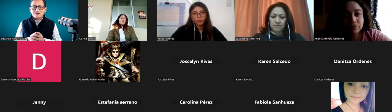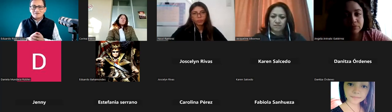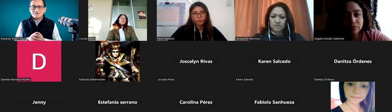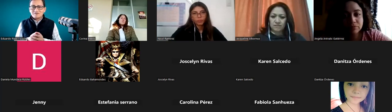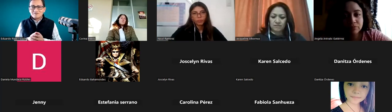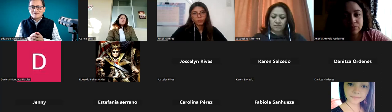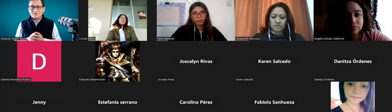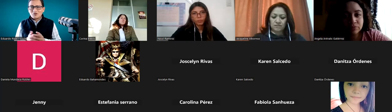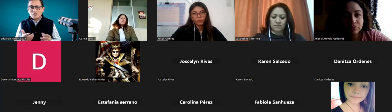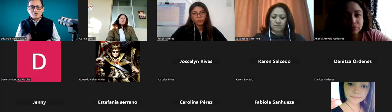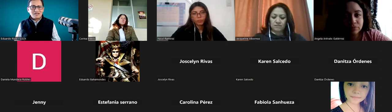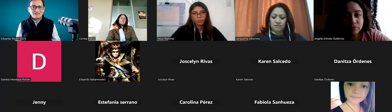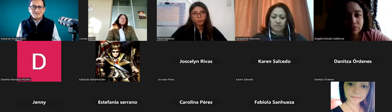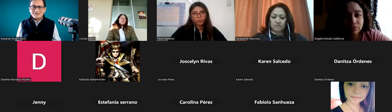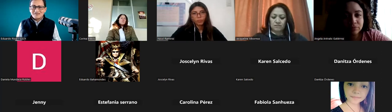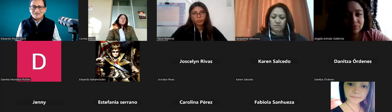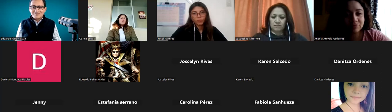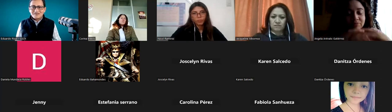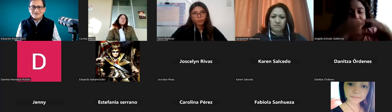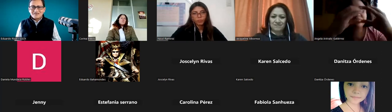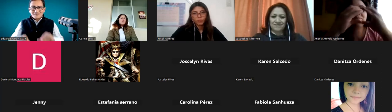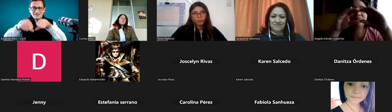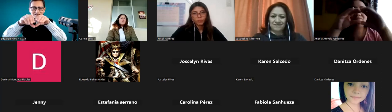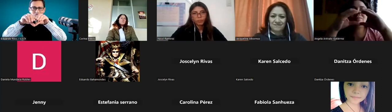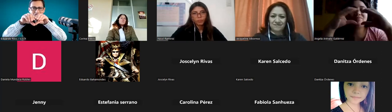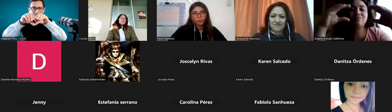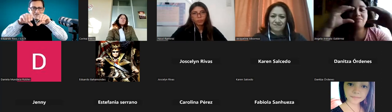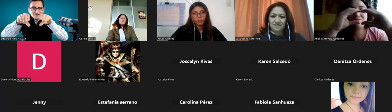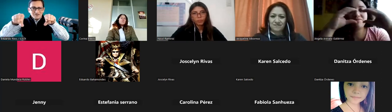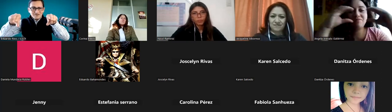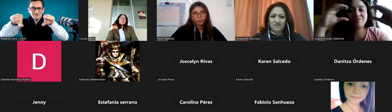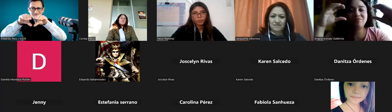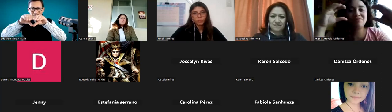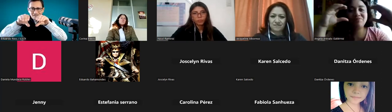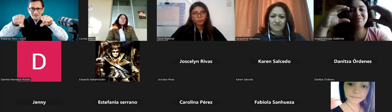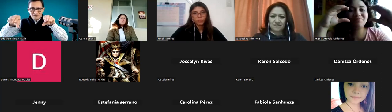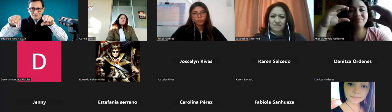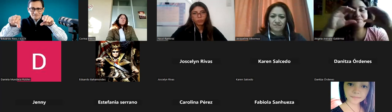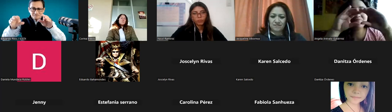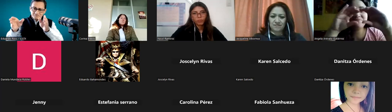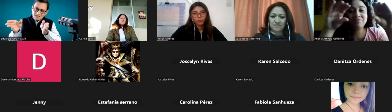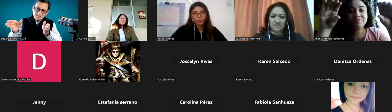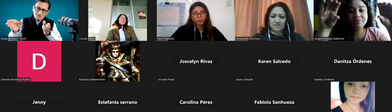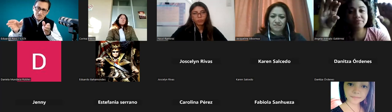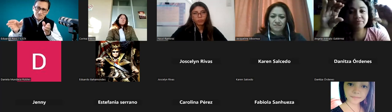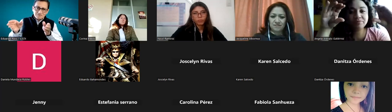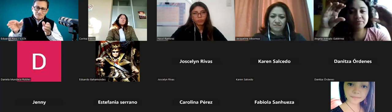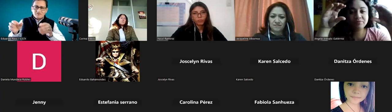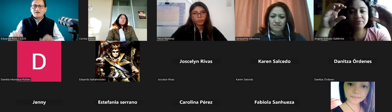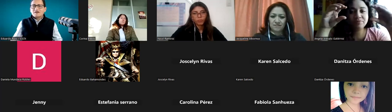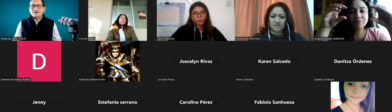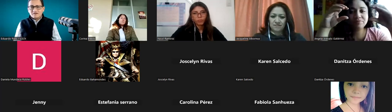completo? Un pan cobigüe, que le dice, ¿cierto? ¿Cómo alargadito? ¿Alargadito? ¿Así más o